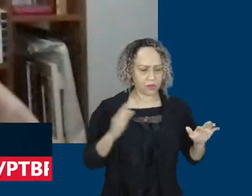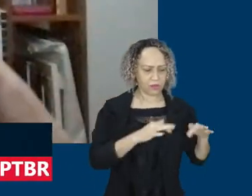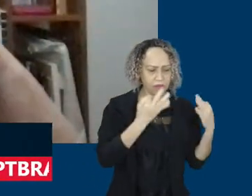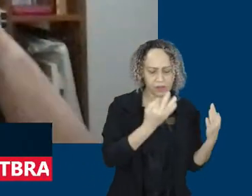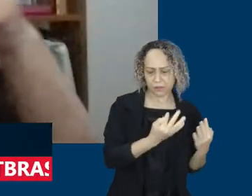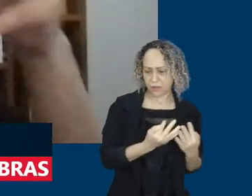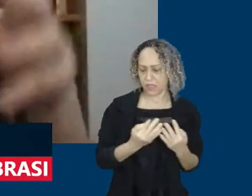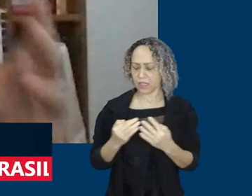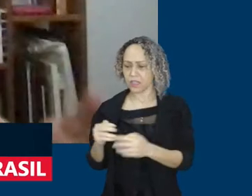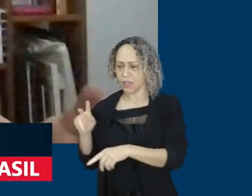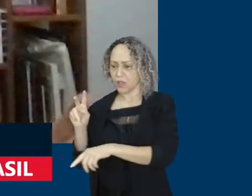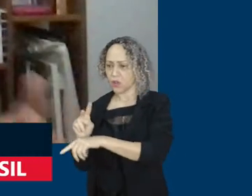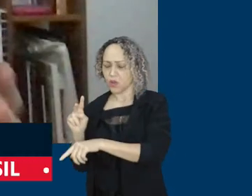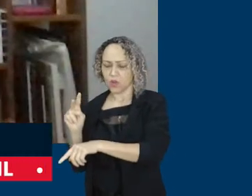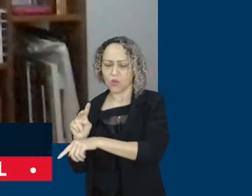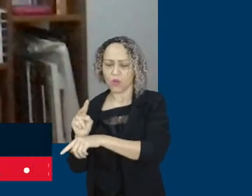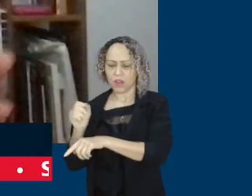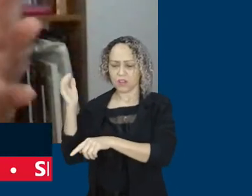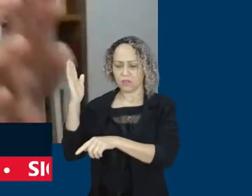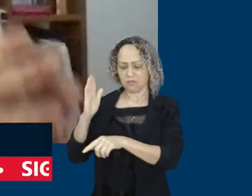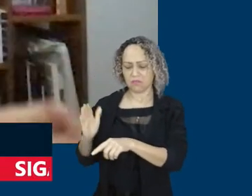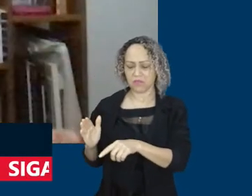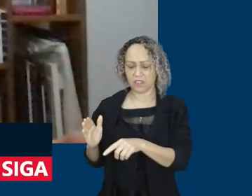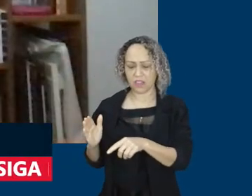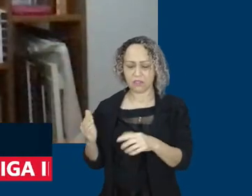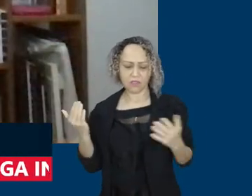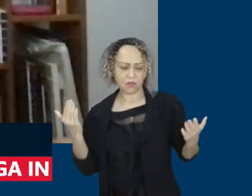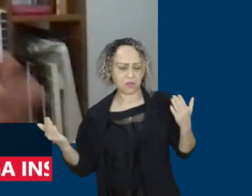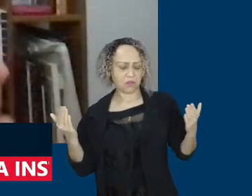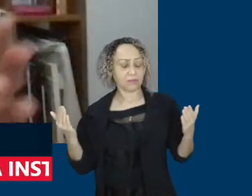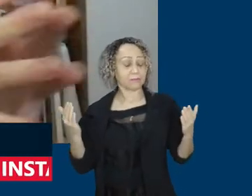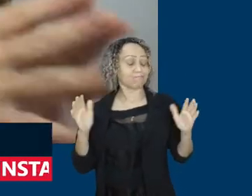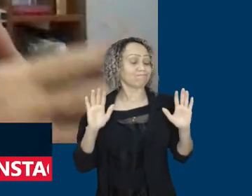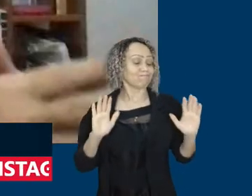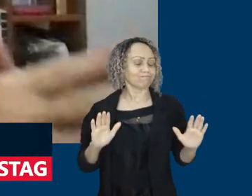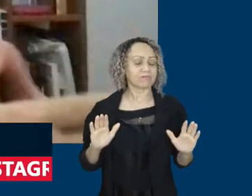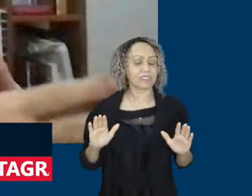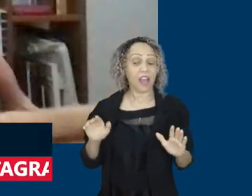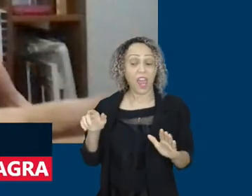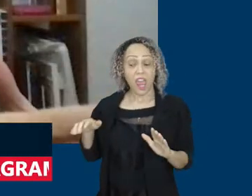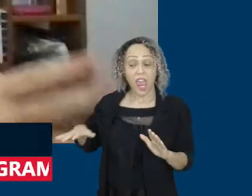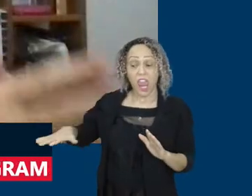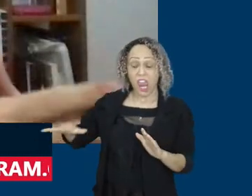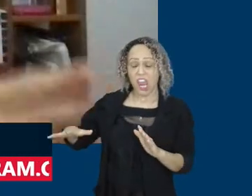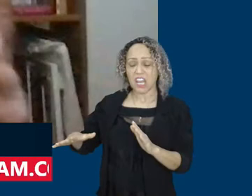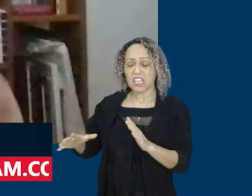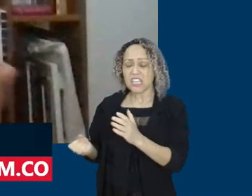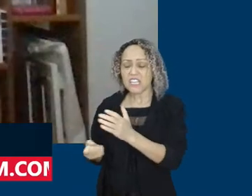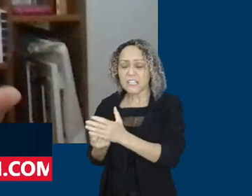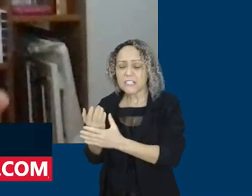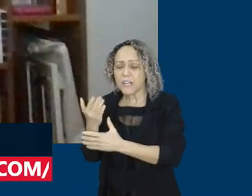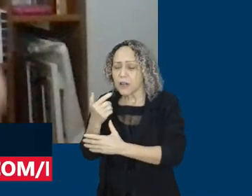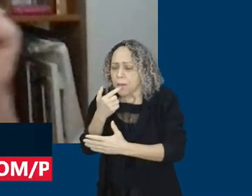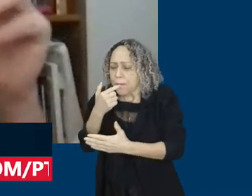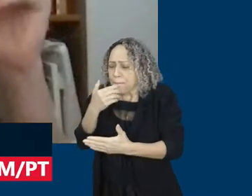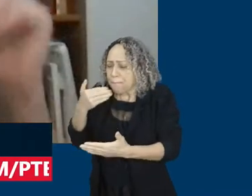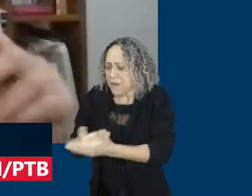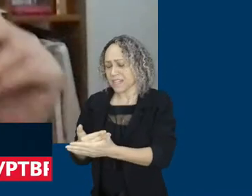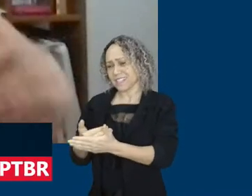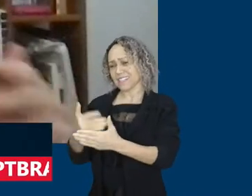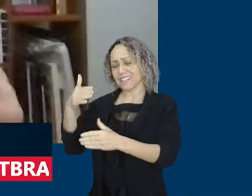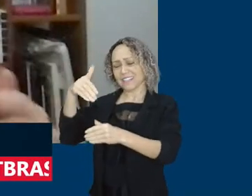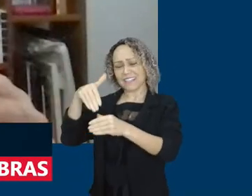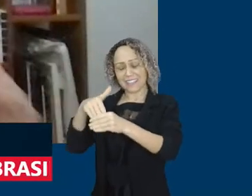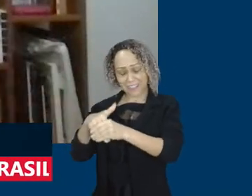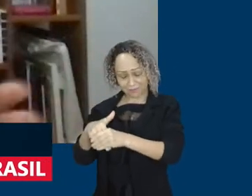um diagnóstico. Eles, na verdade, fizeram no ano eleitoral, às vésperas das eleições, né, só lembrando que o